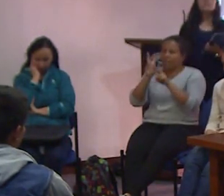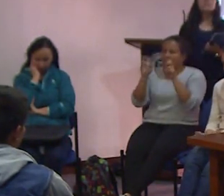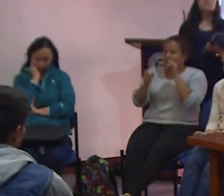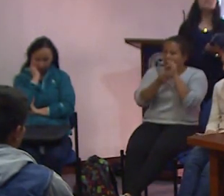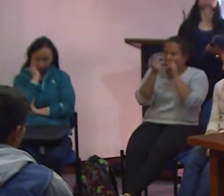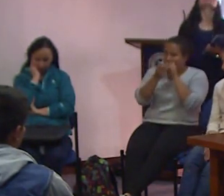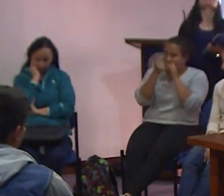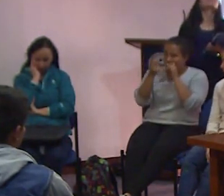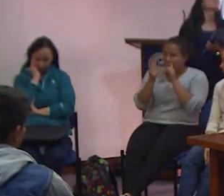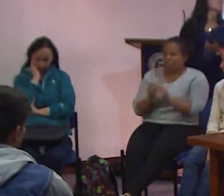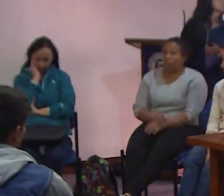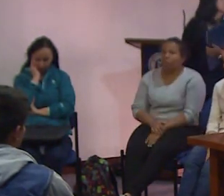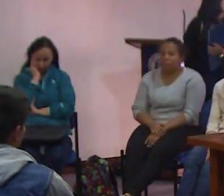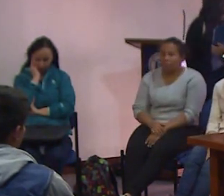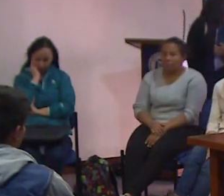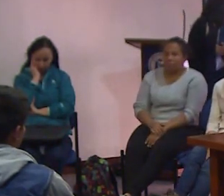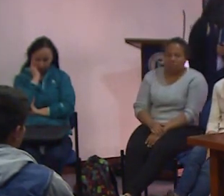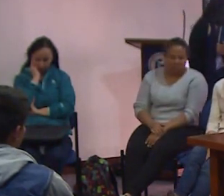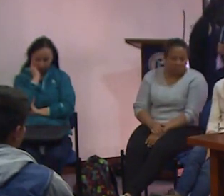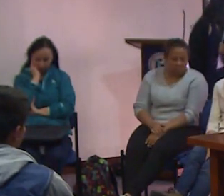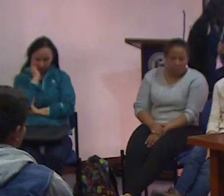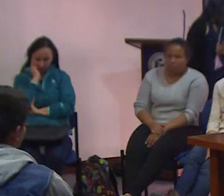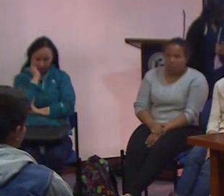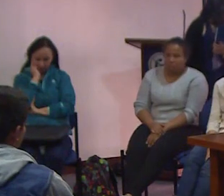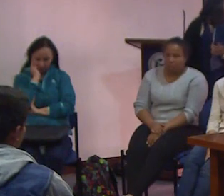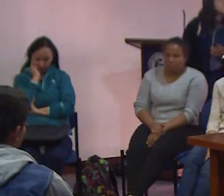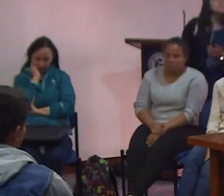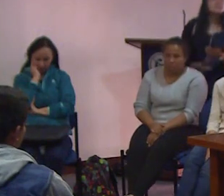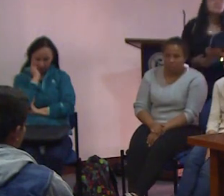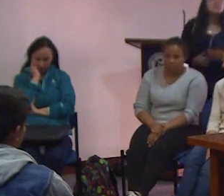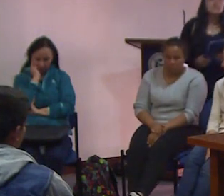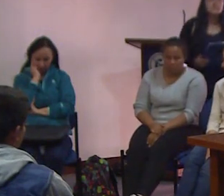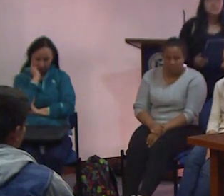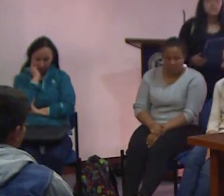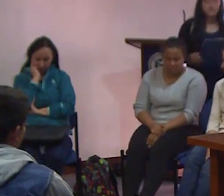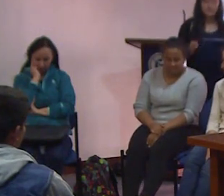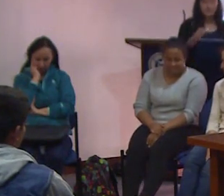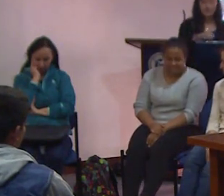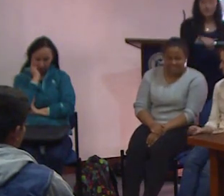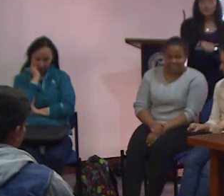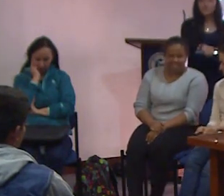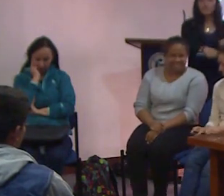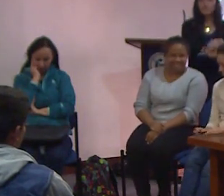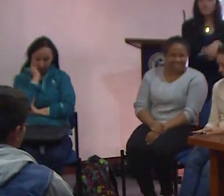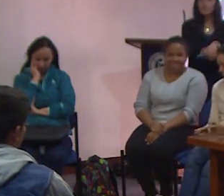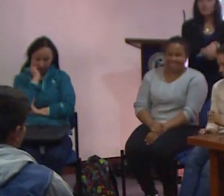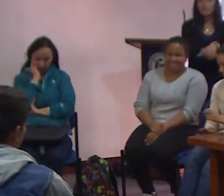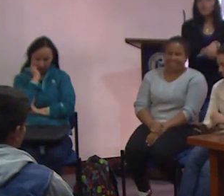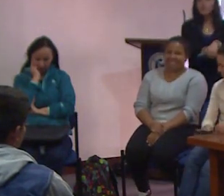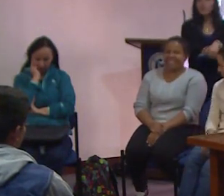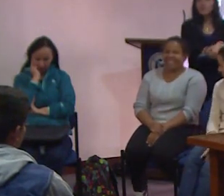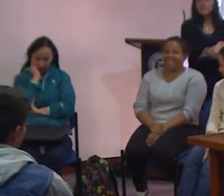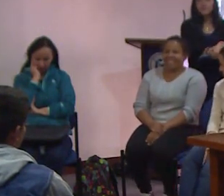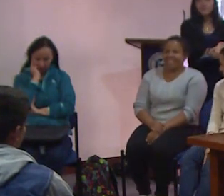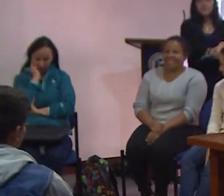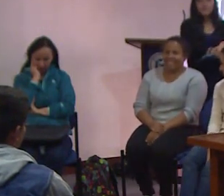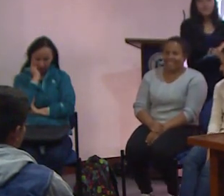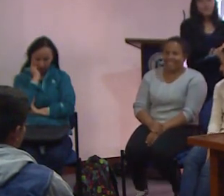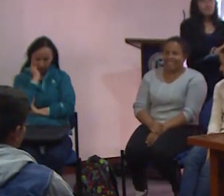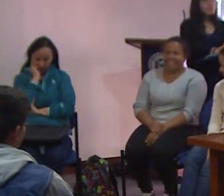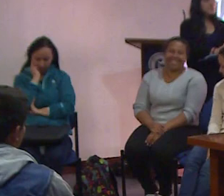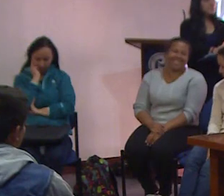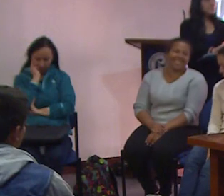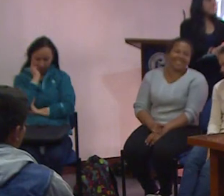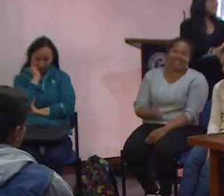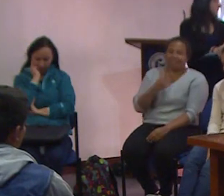sea, pues, que no... Buscar, dejando que sea por los momentos, aunque sea de encuentro entre las diferentes profes para que se pueda dar aportes